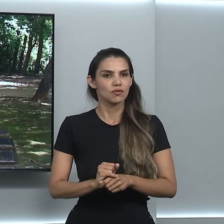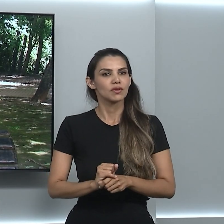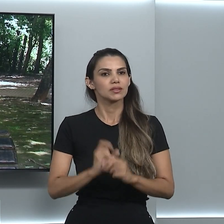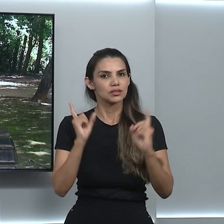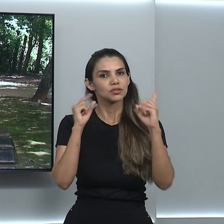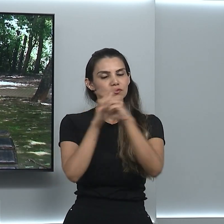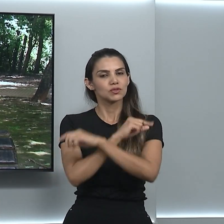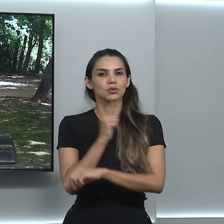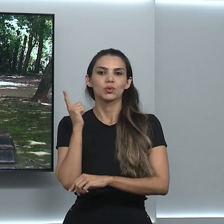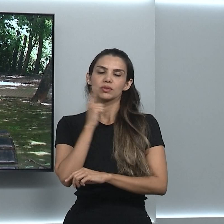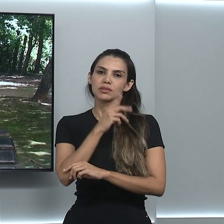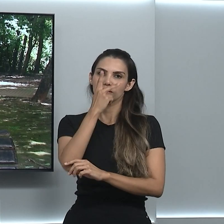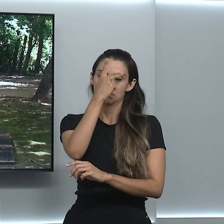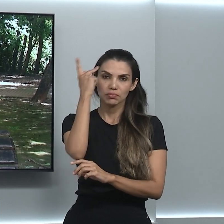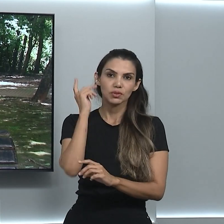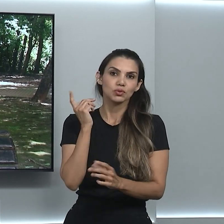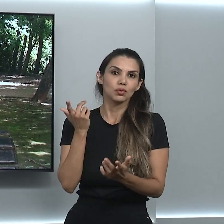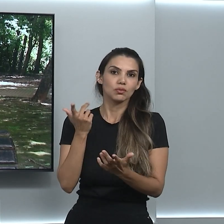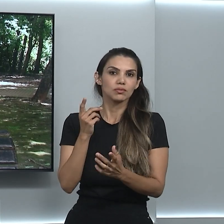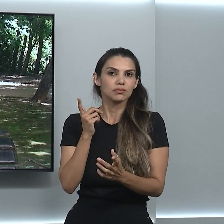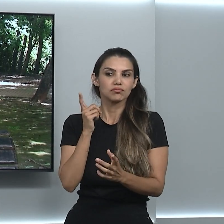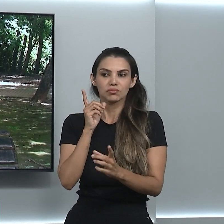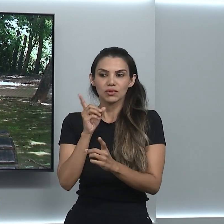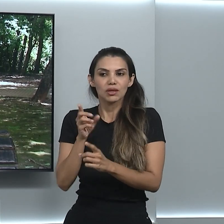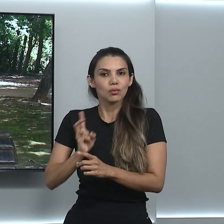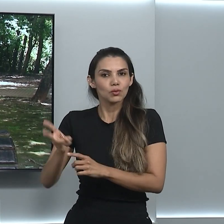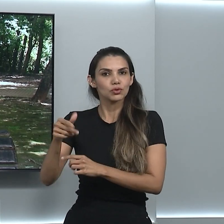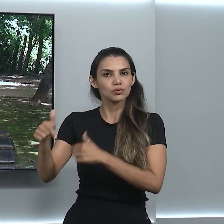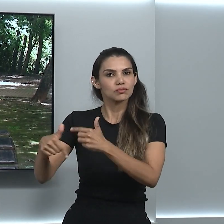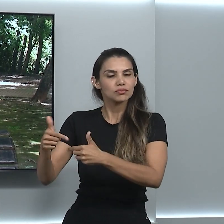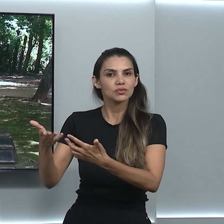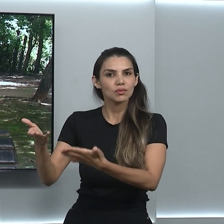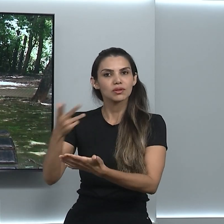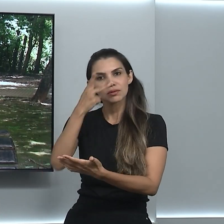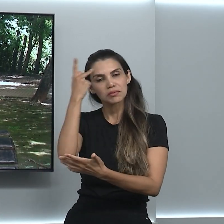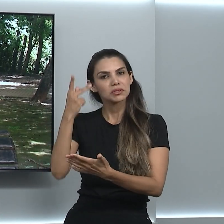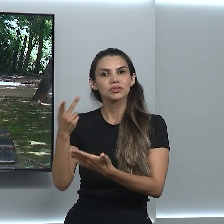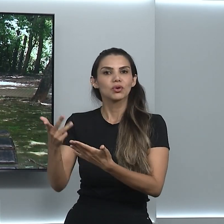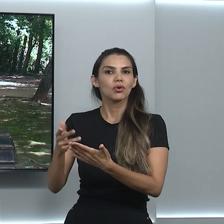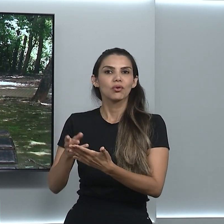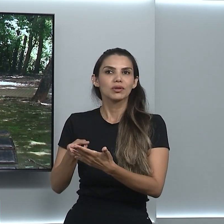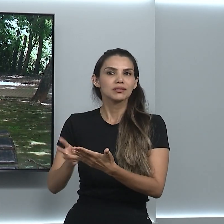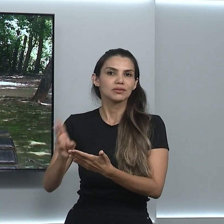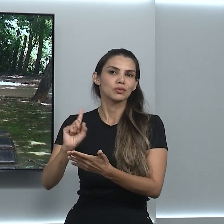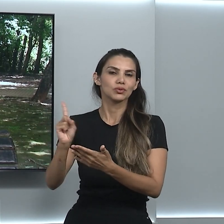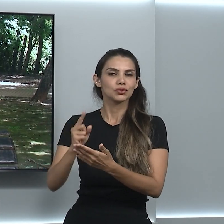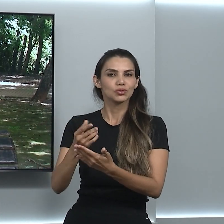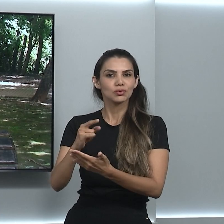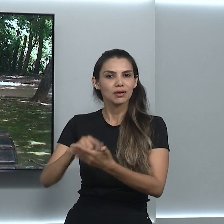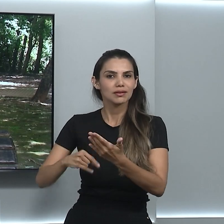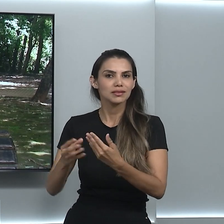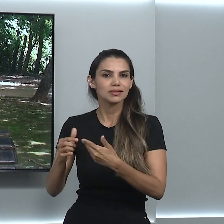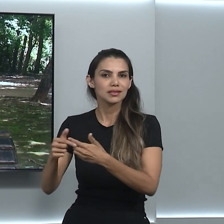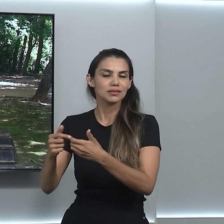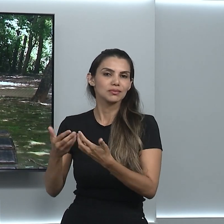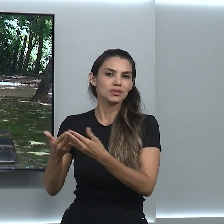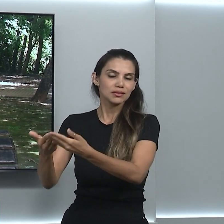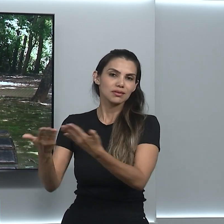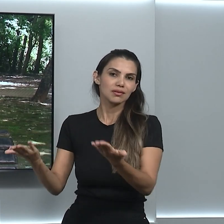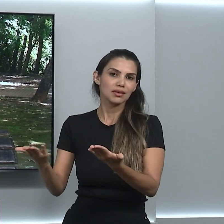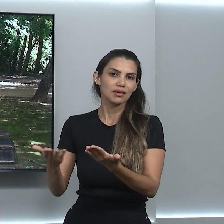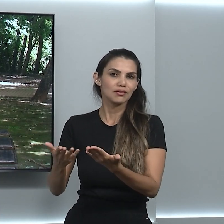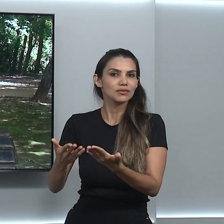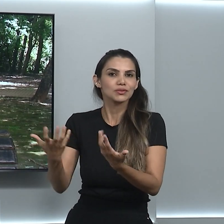São trabalhadores que não ficam, que dão atestado e com toda razão, porque eles não querem mais ser explorados.